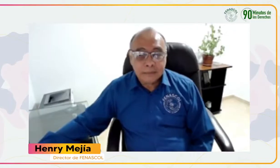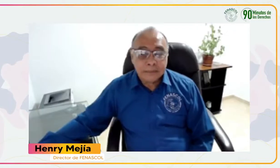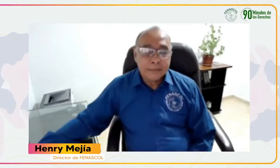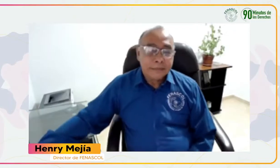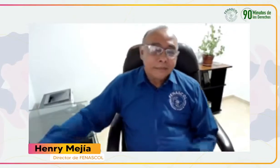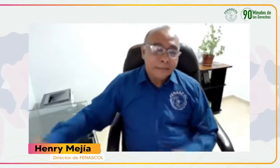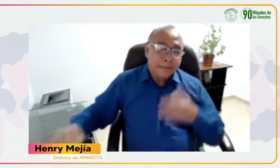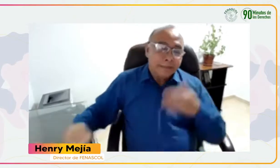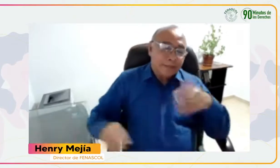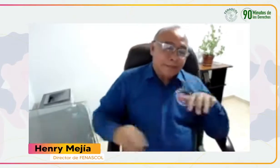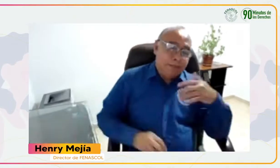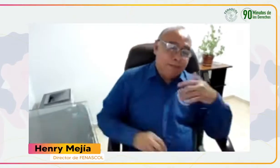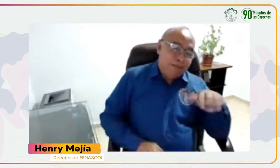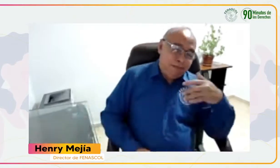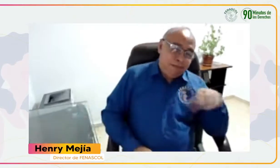cerrar.